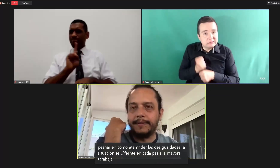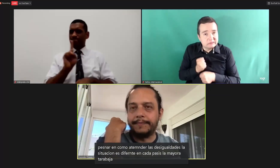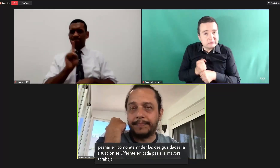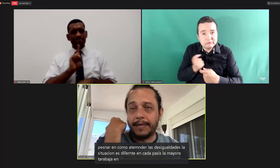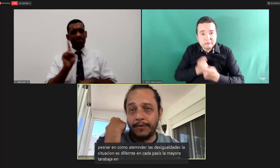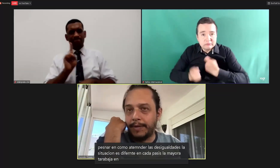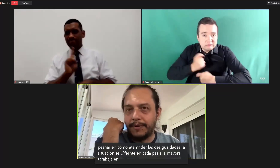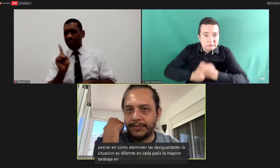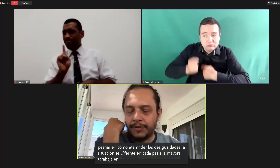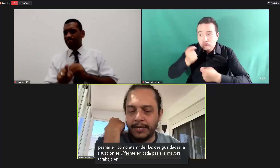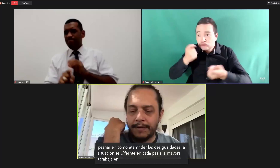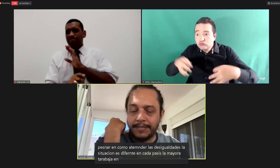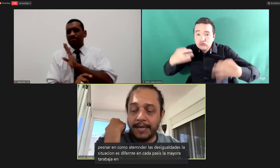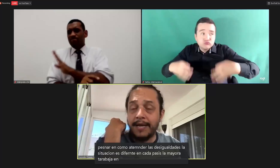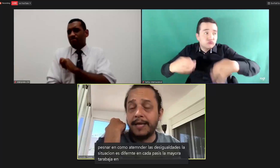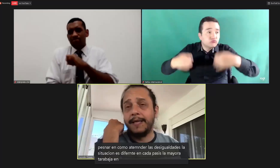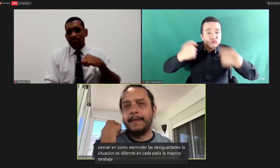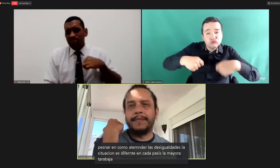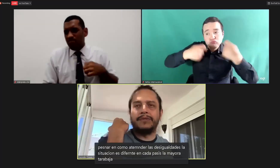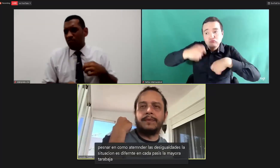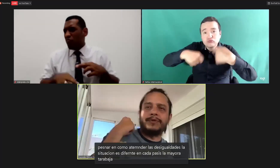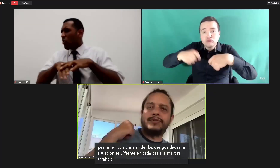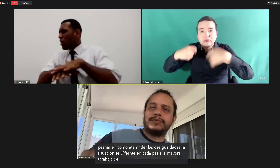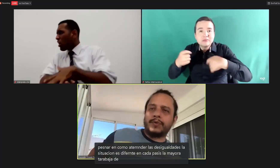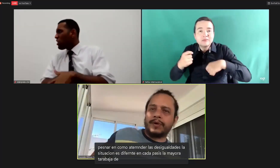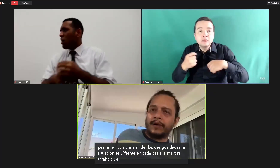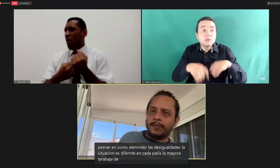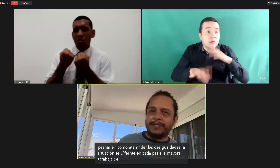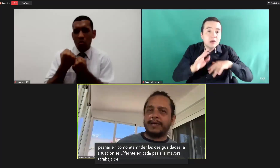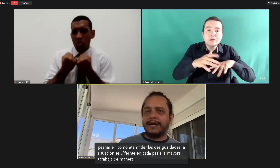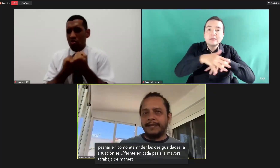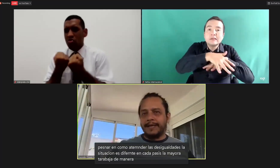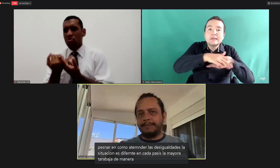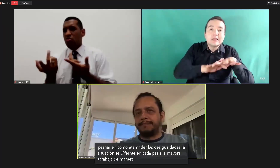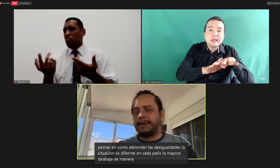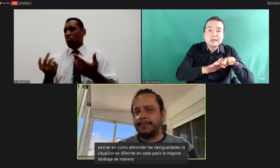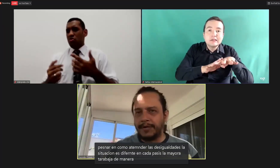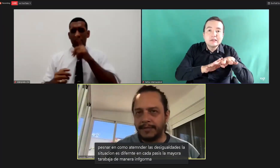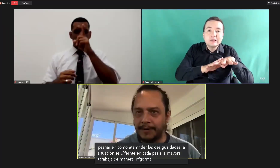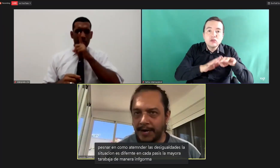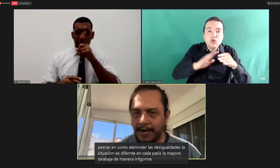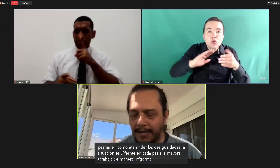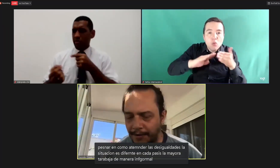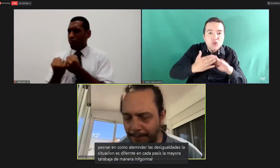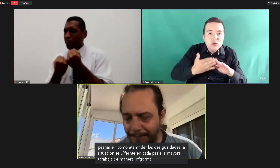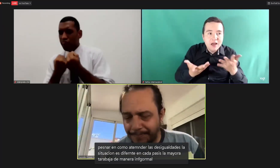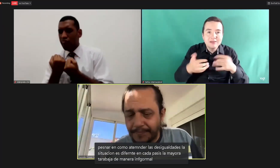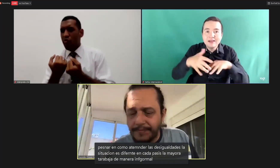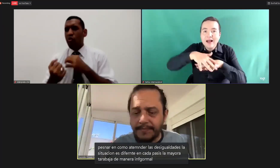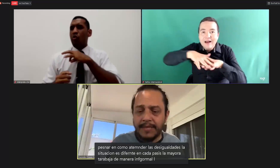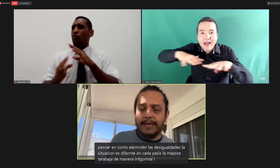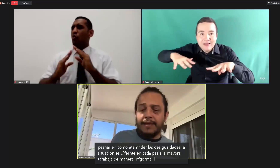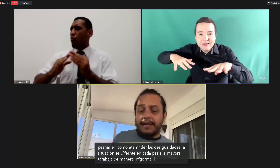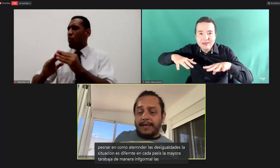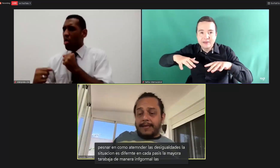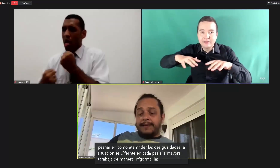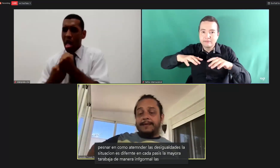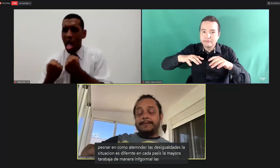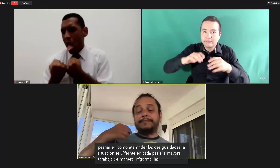redes, tanto de la población con discapacidad, de su apoyo de sus redes comunitarias para poder trabajar, ¿no?